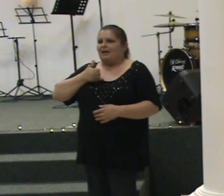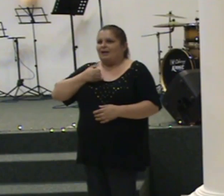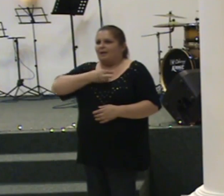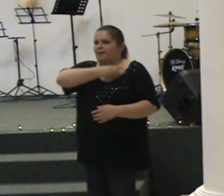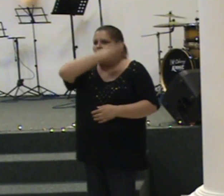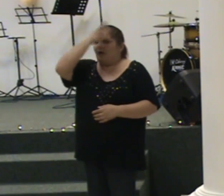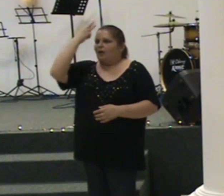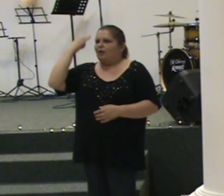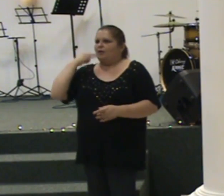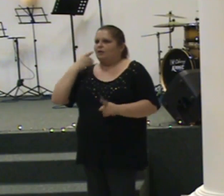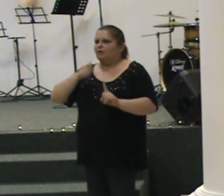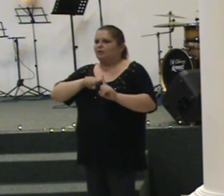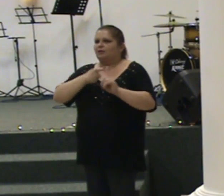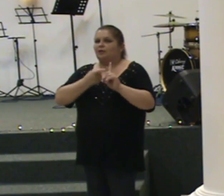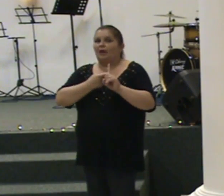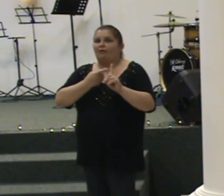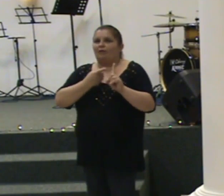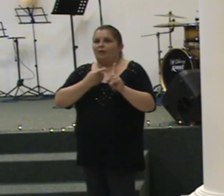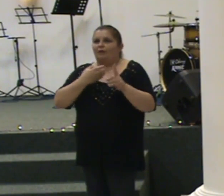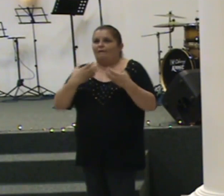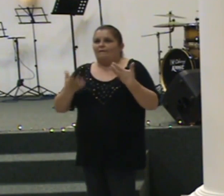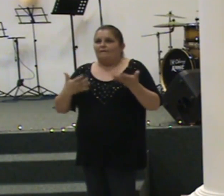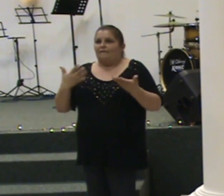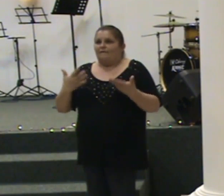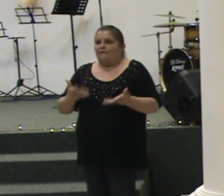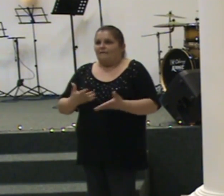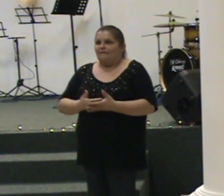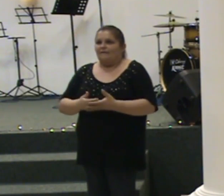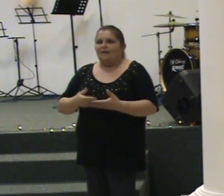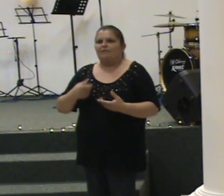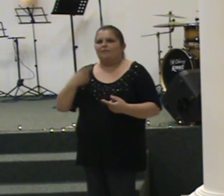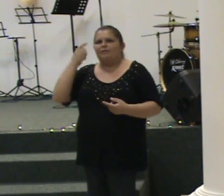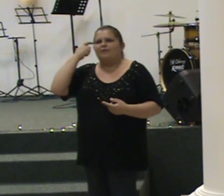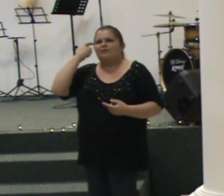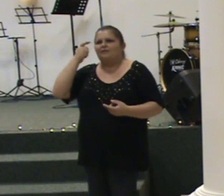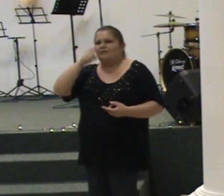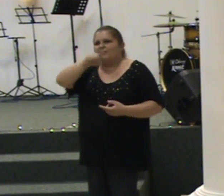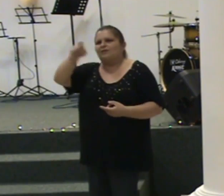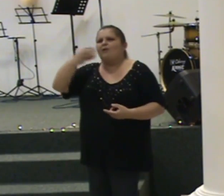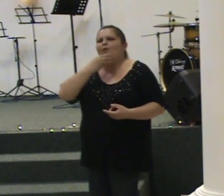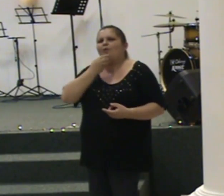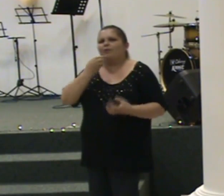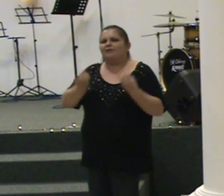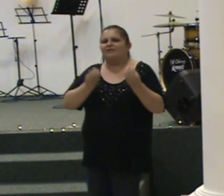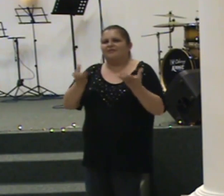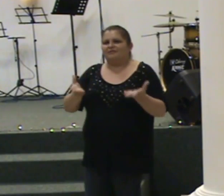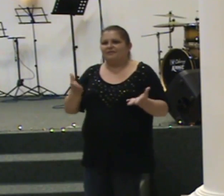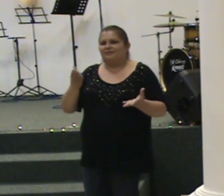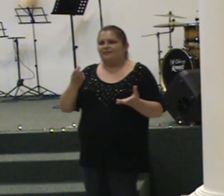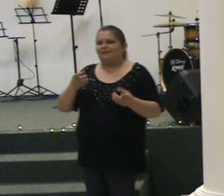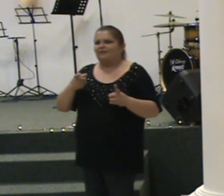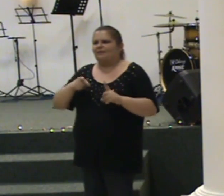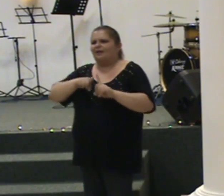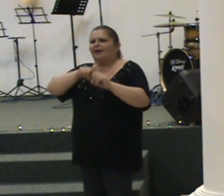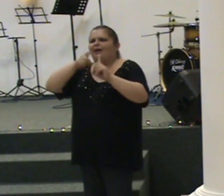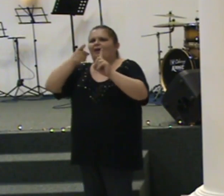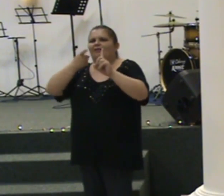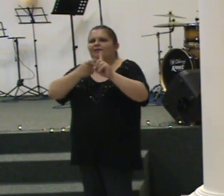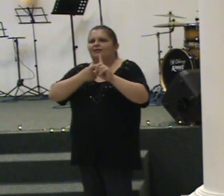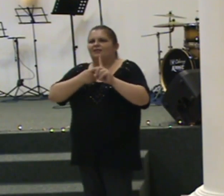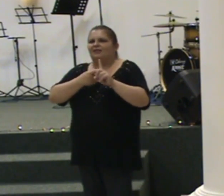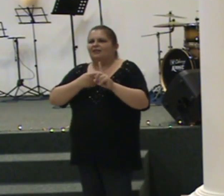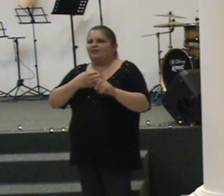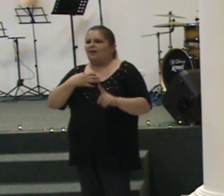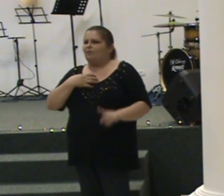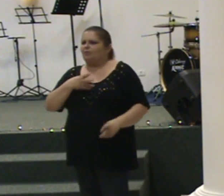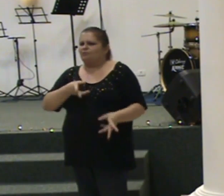sua mulher, a sua noiva, que ainda não era mulher, que ia ser mulher, que ele ia desposar, estava com sintomas